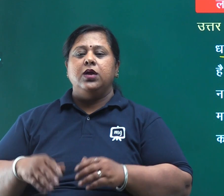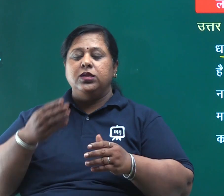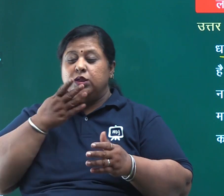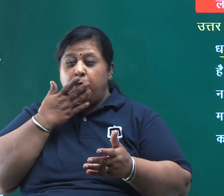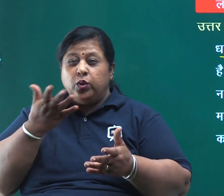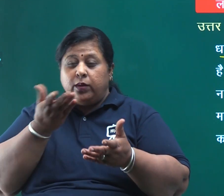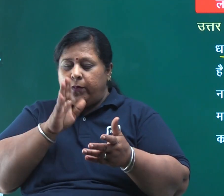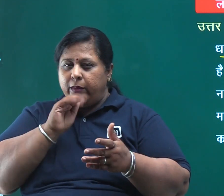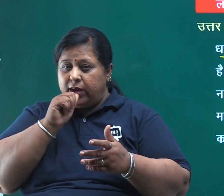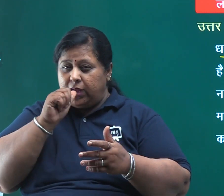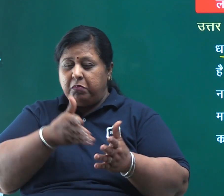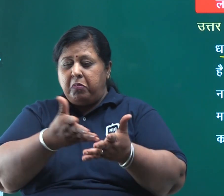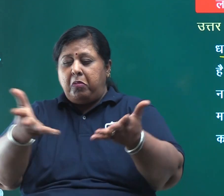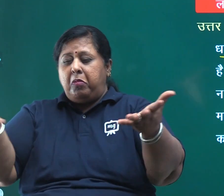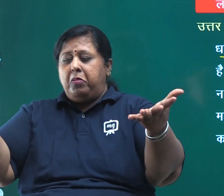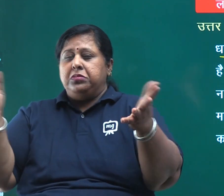समुद्र,